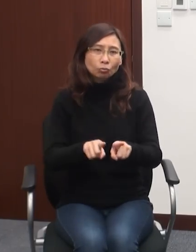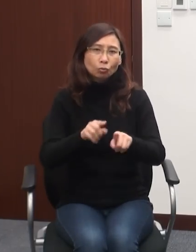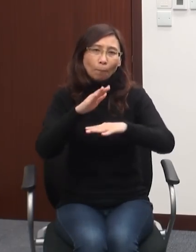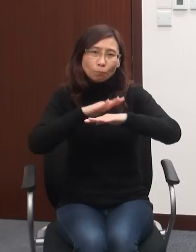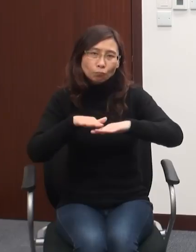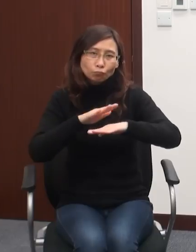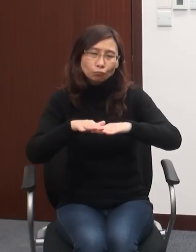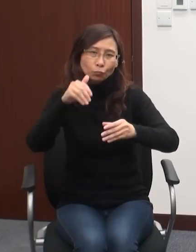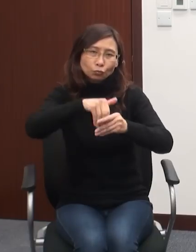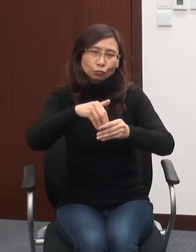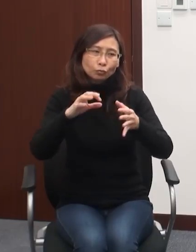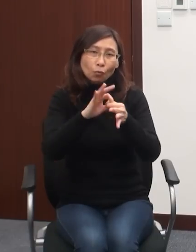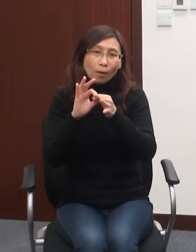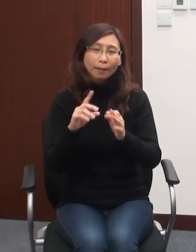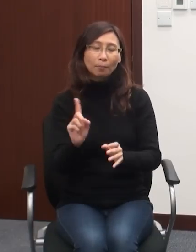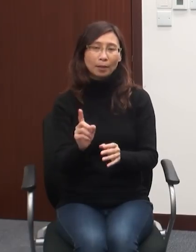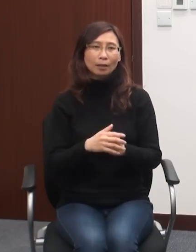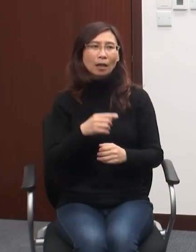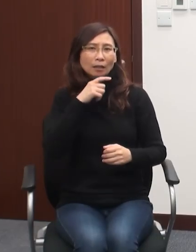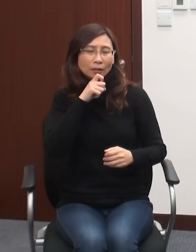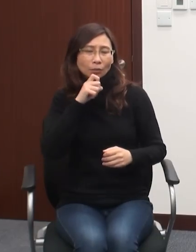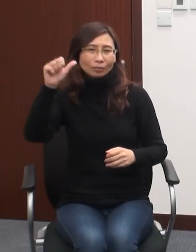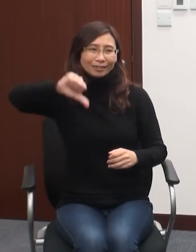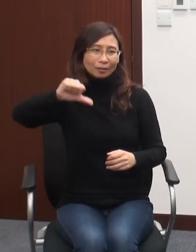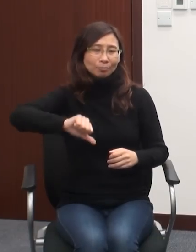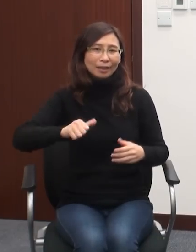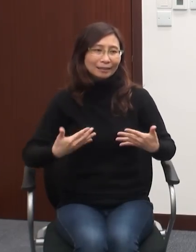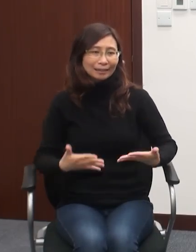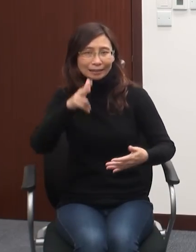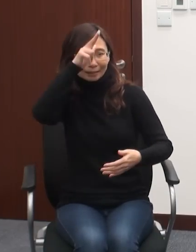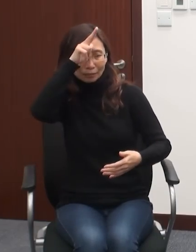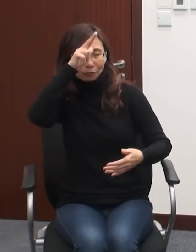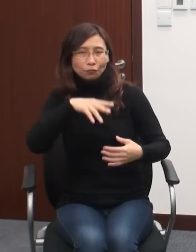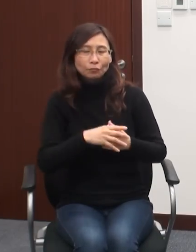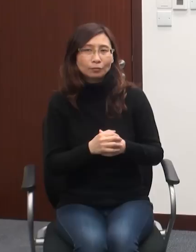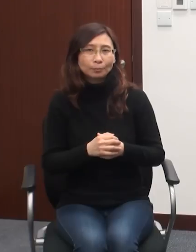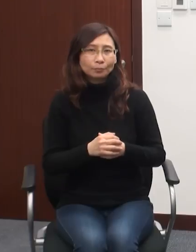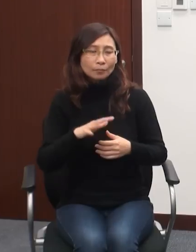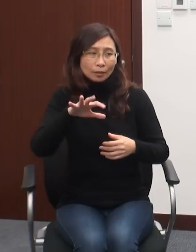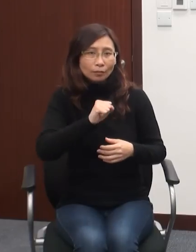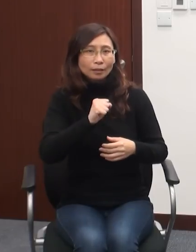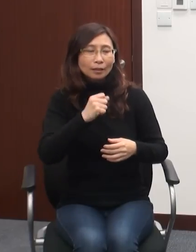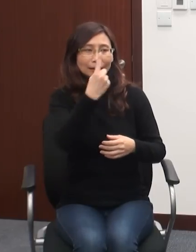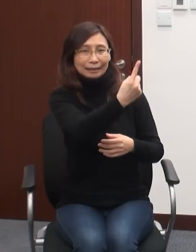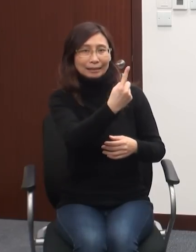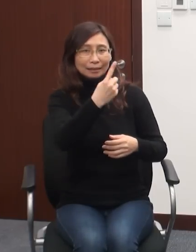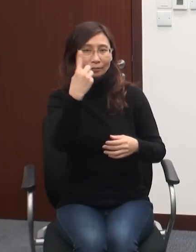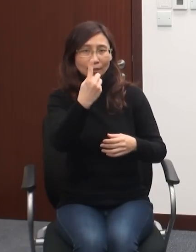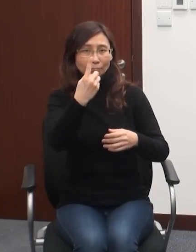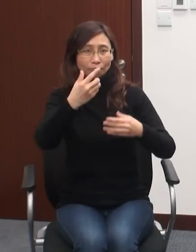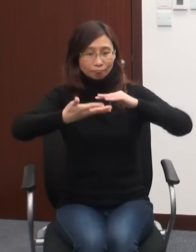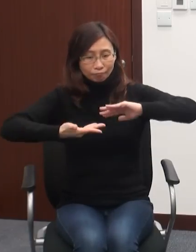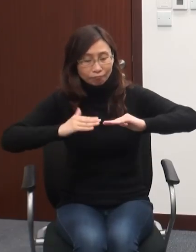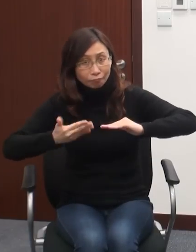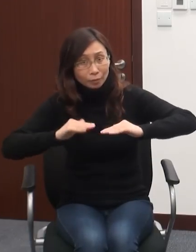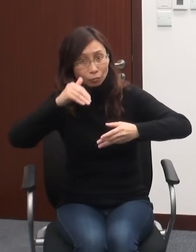係？但係我諗有一樣嘢都幾失敗，就係而家政府似乎攞到一個主導權，就係話一人一票選特首嘛，咁好多人都相